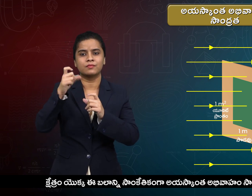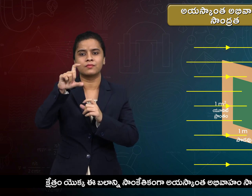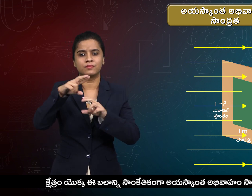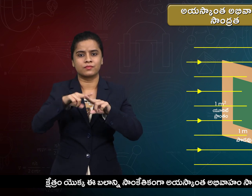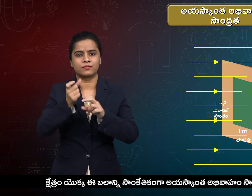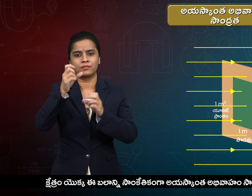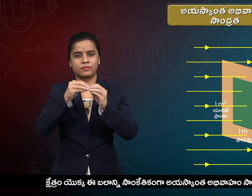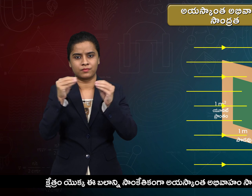అంటారు.